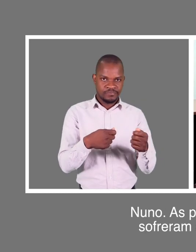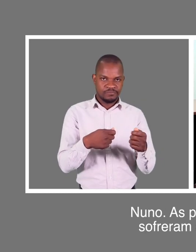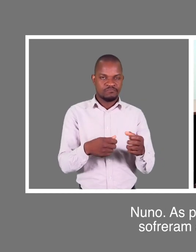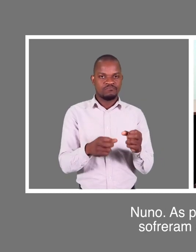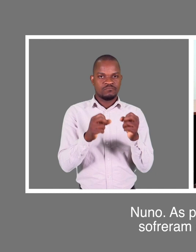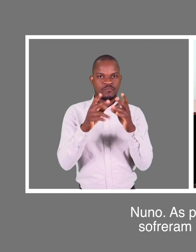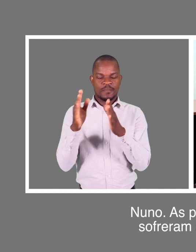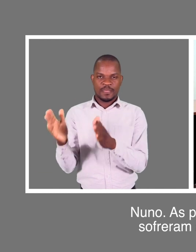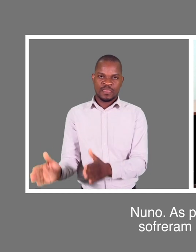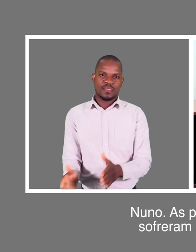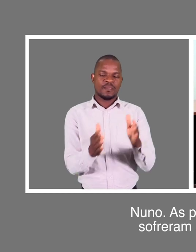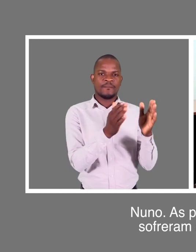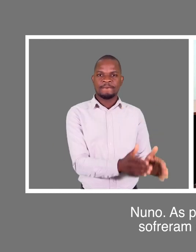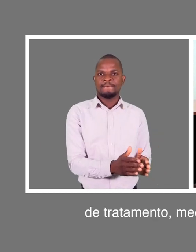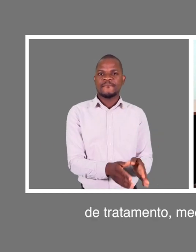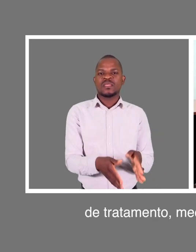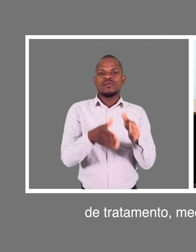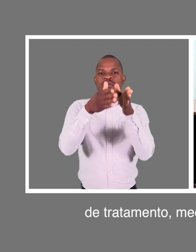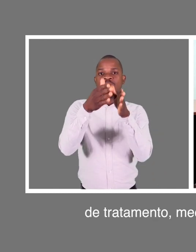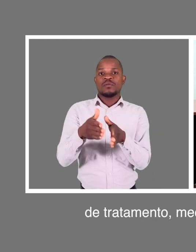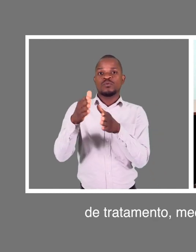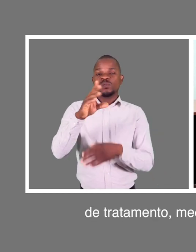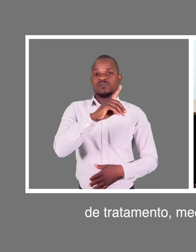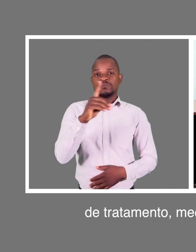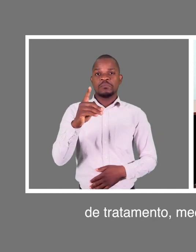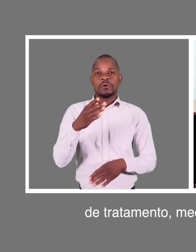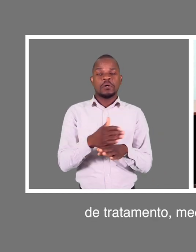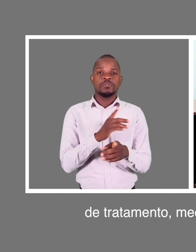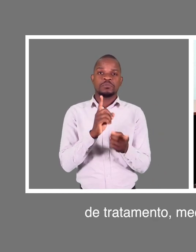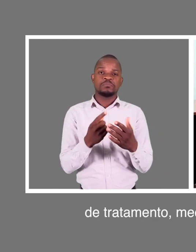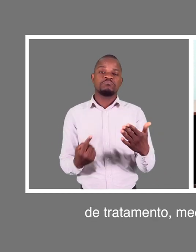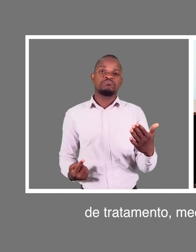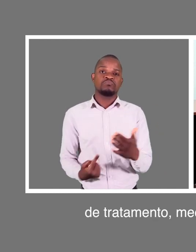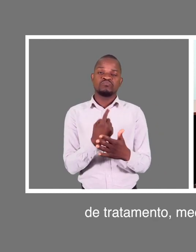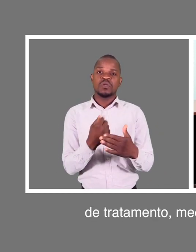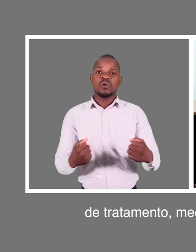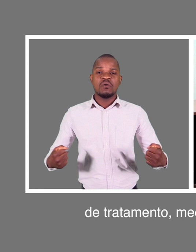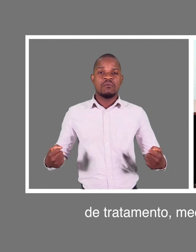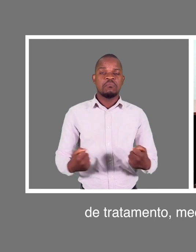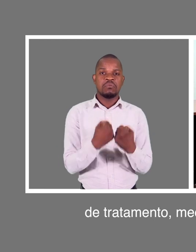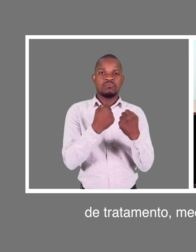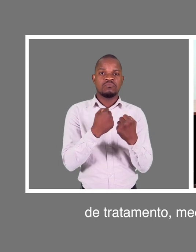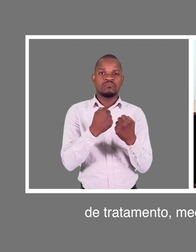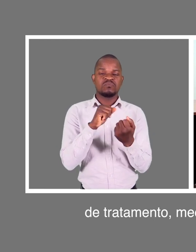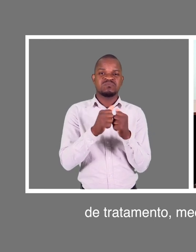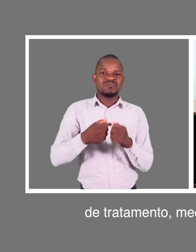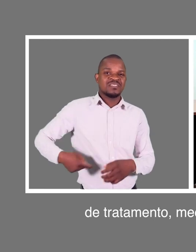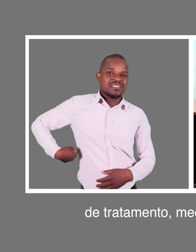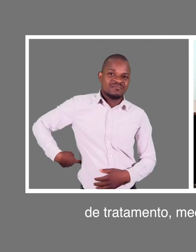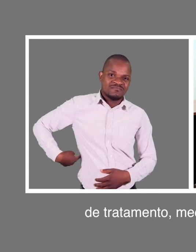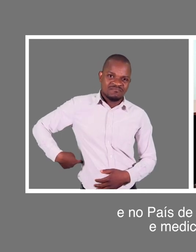sofreram a lesão medular precisam de tratamentos, aliás, de medicamentos, serviços